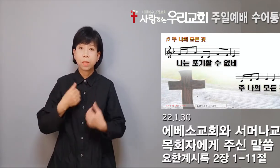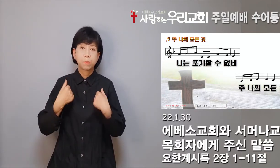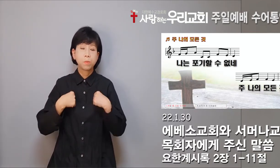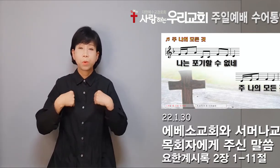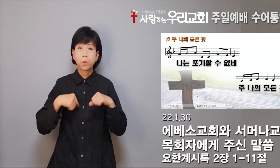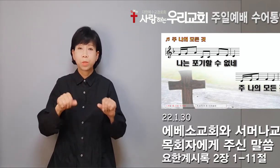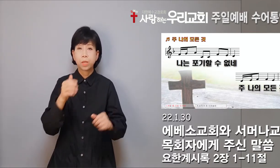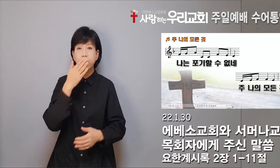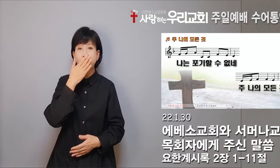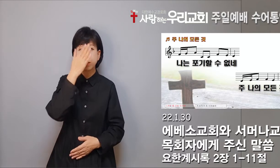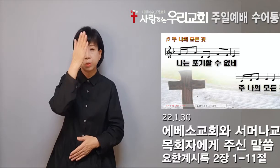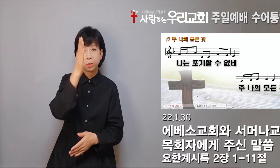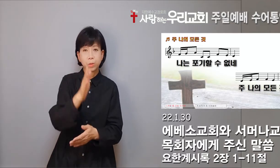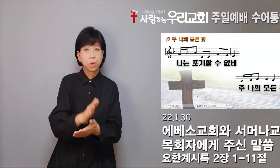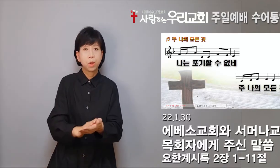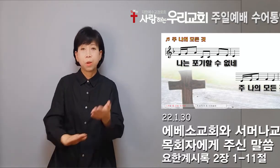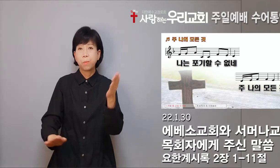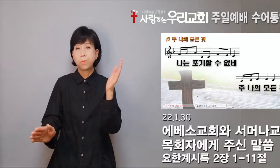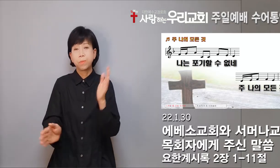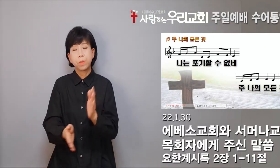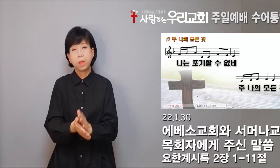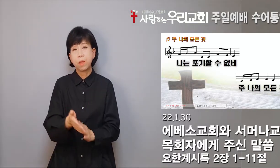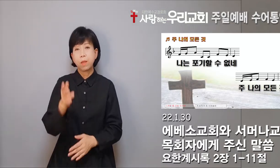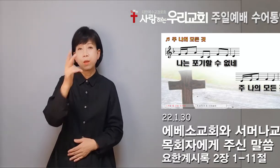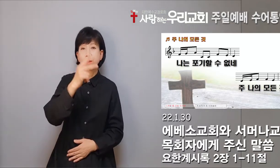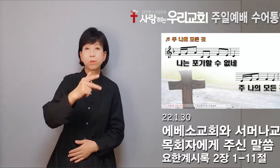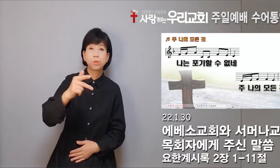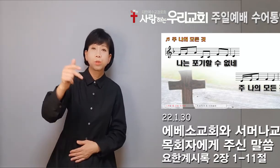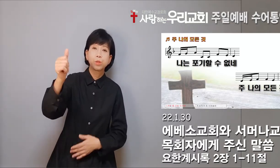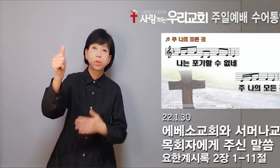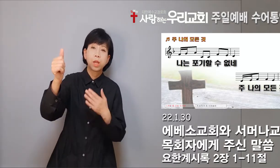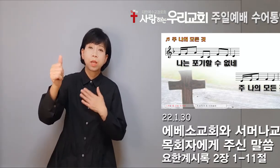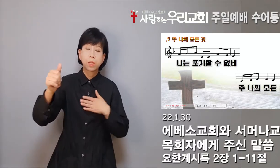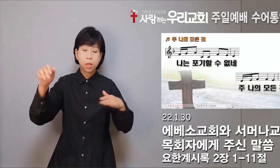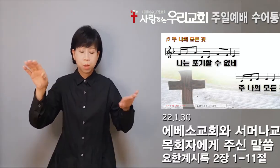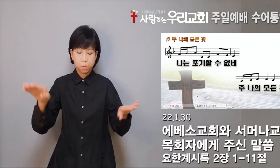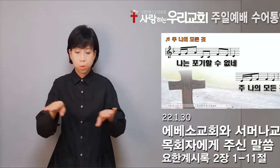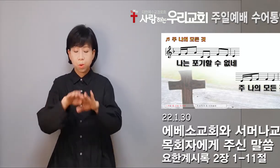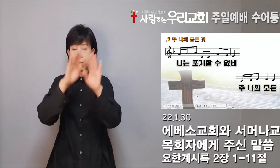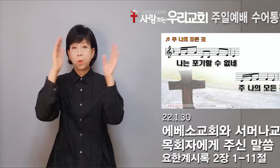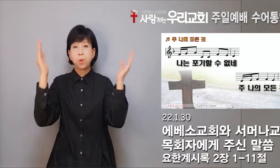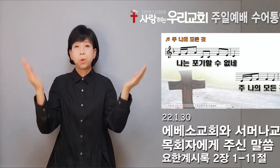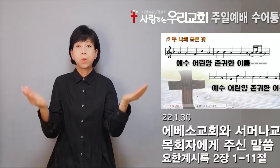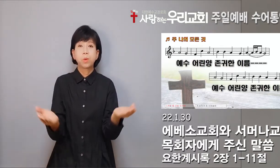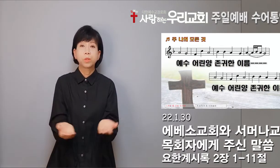수 없네. 주 나의 모든 것.